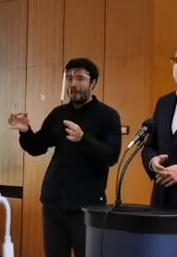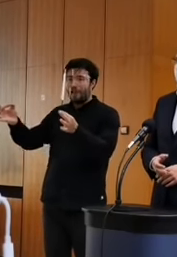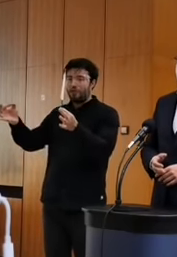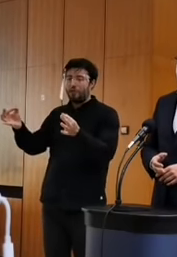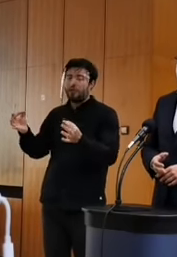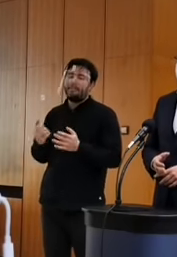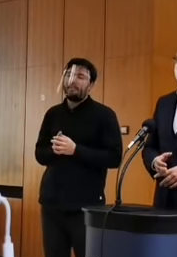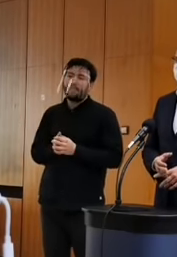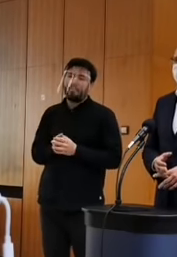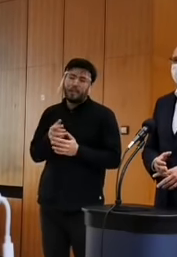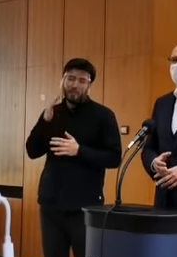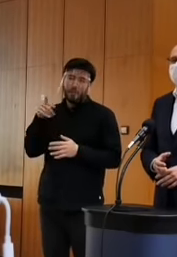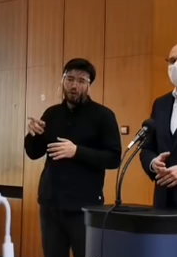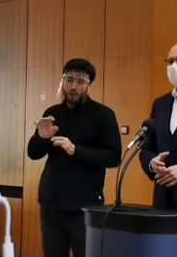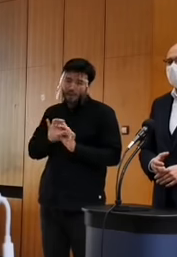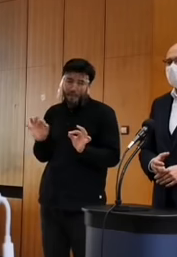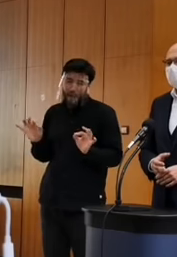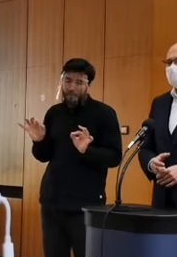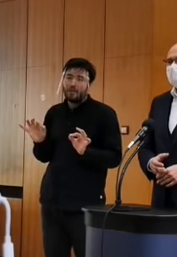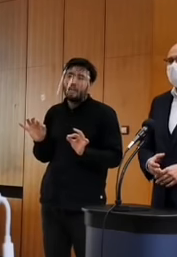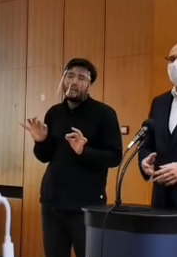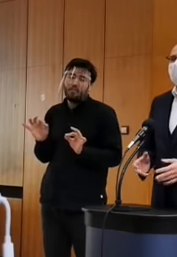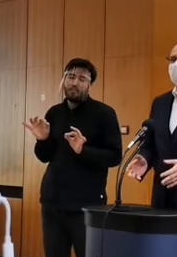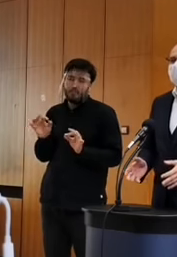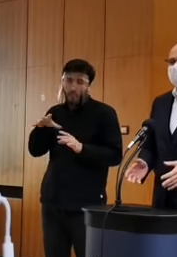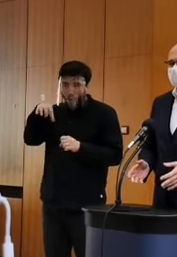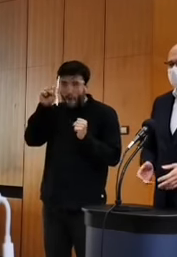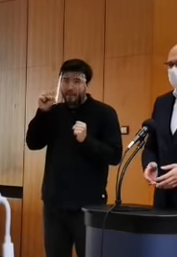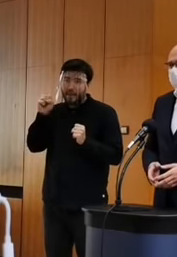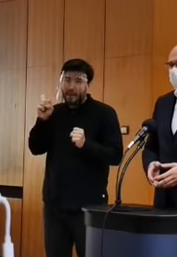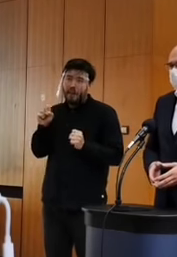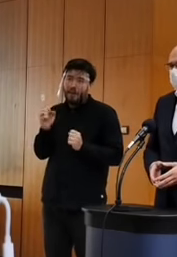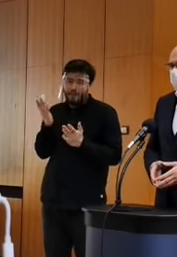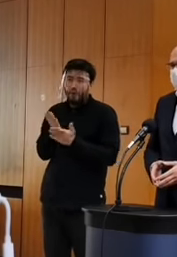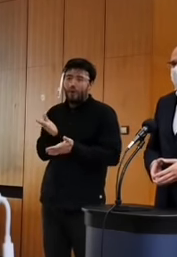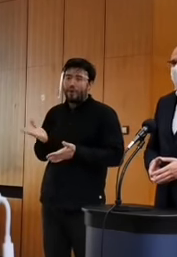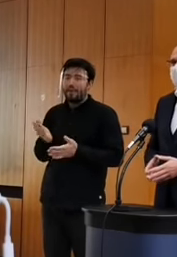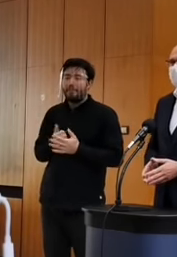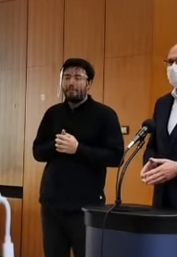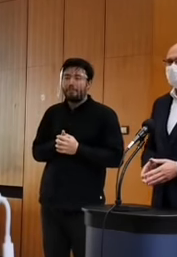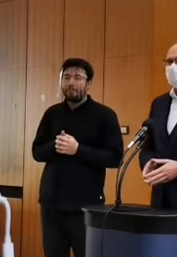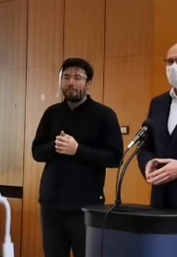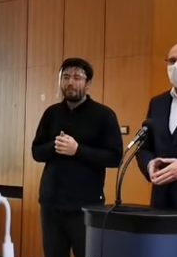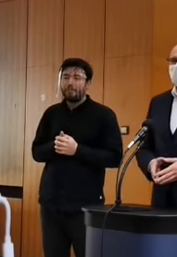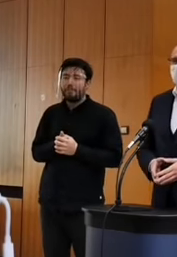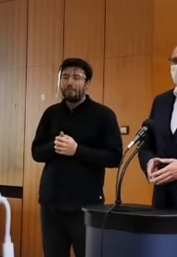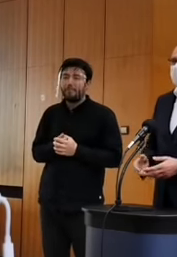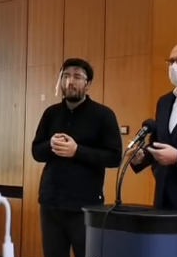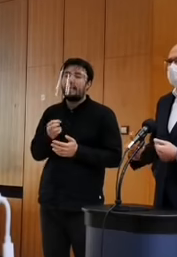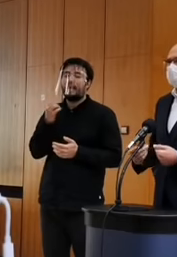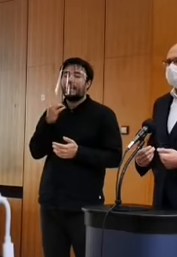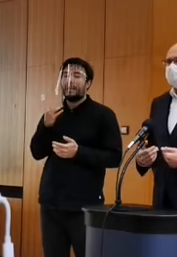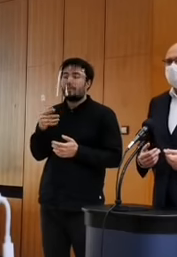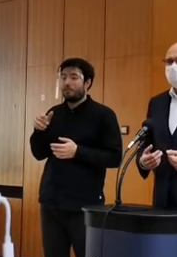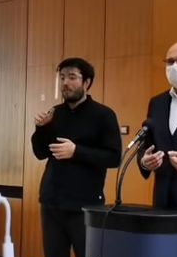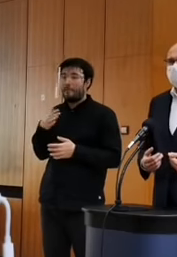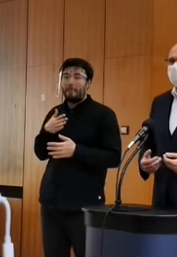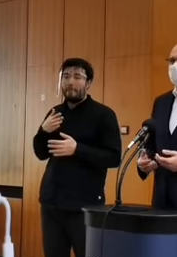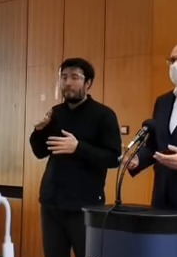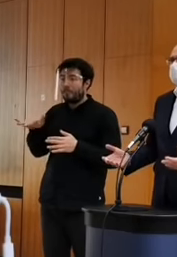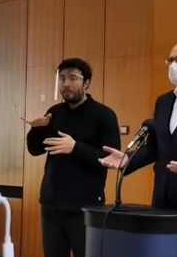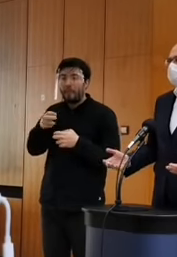nielen úplne legitimné a pochopiteľné, ale je to aj na mieste. Keď sú problémy, ja za stranu